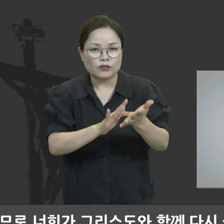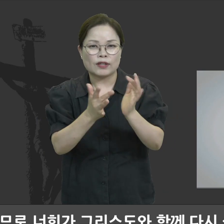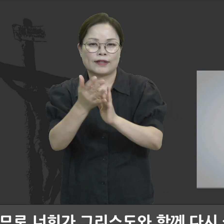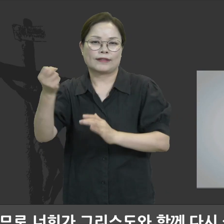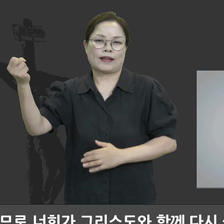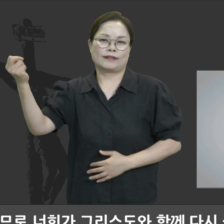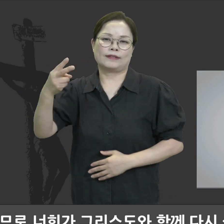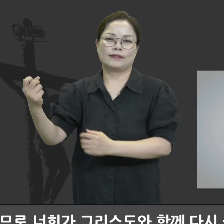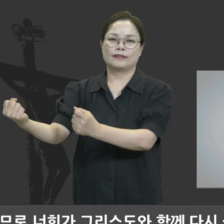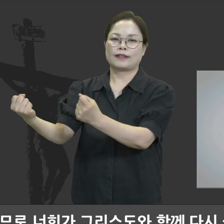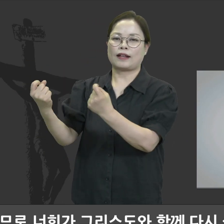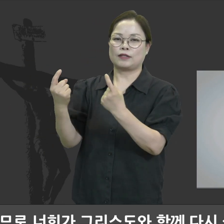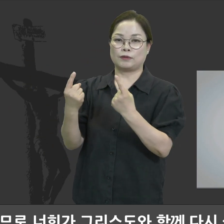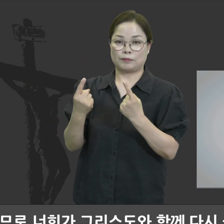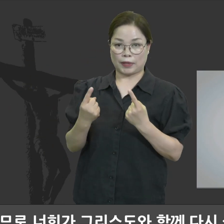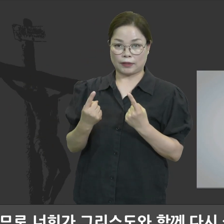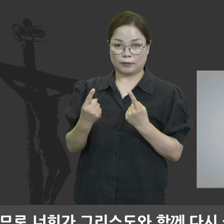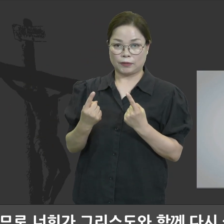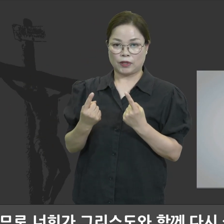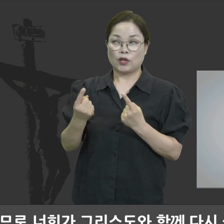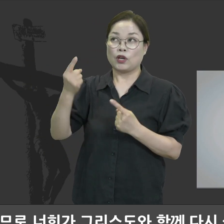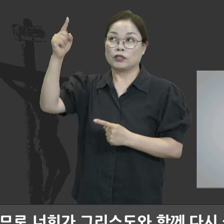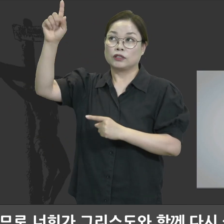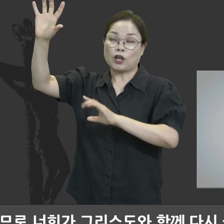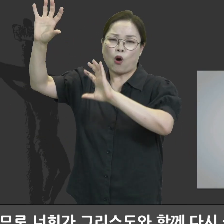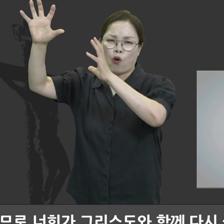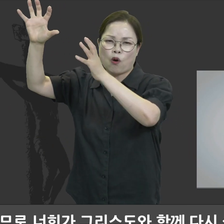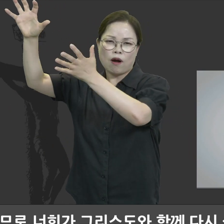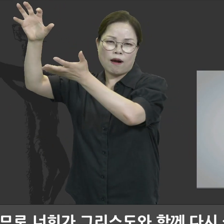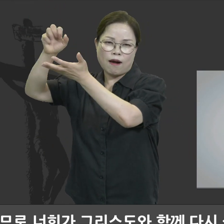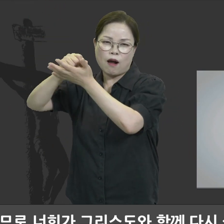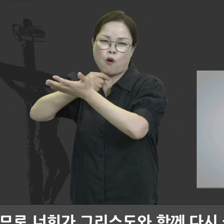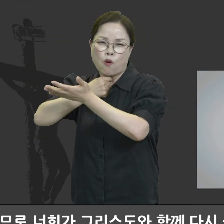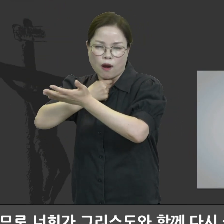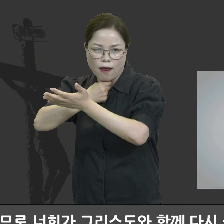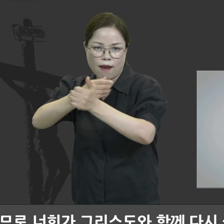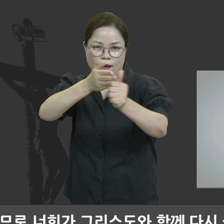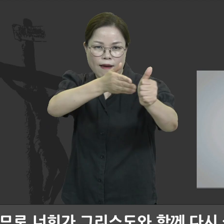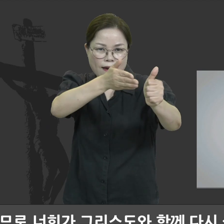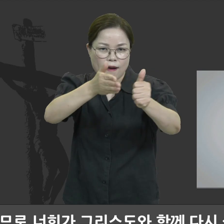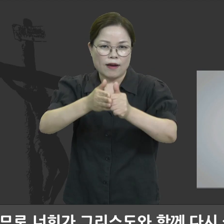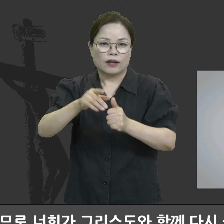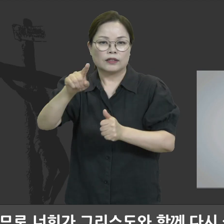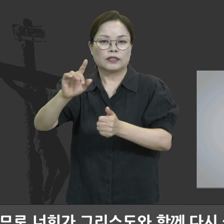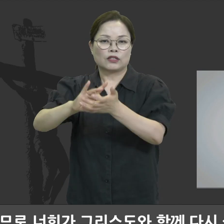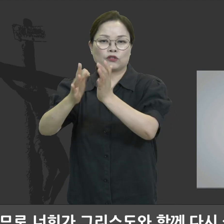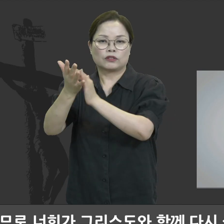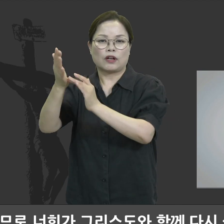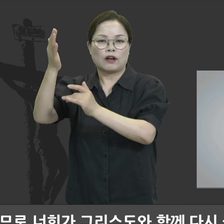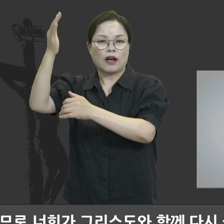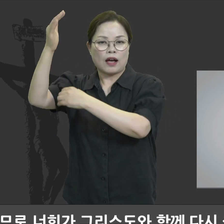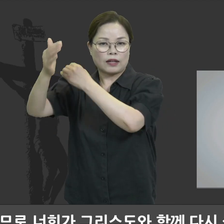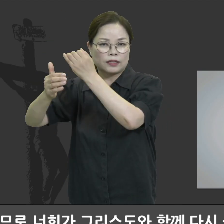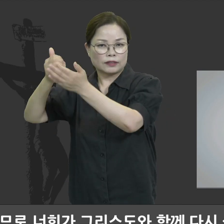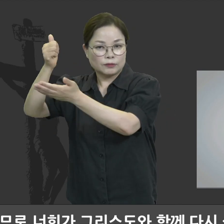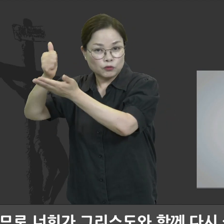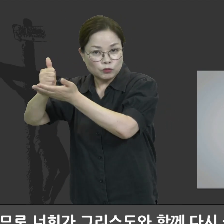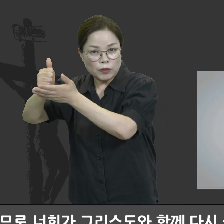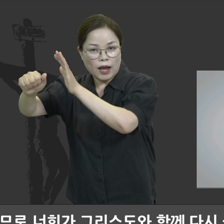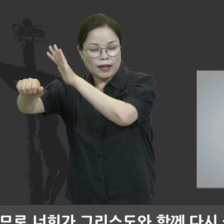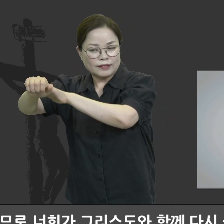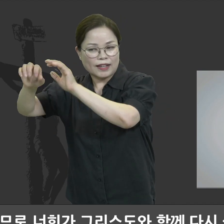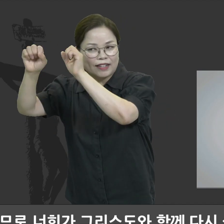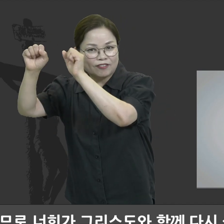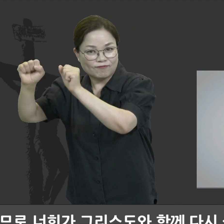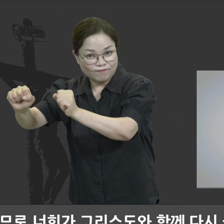그리스도와 함께 다시 살리심을 받았으면 위의 것을 찾으라. 거기는 그리스도께서 하나님